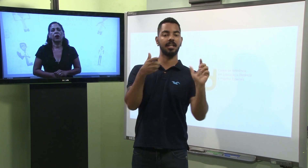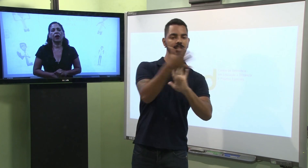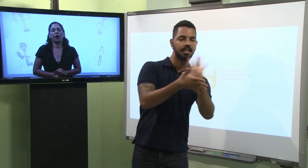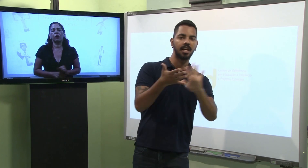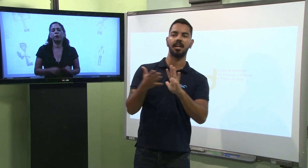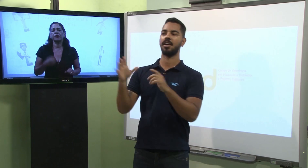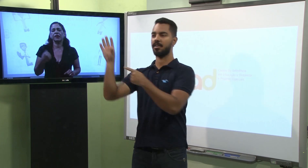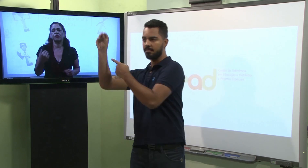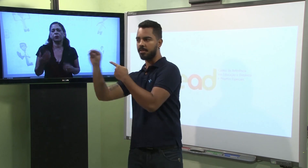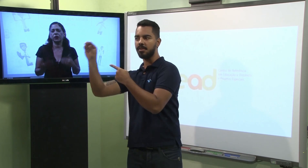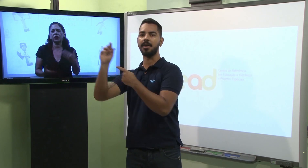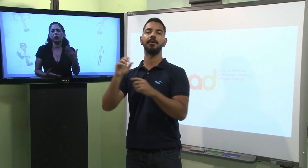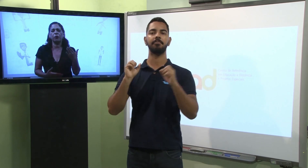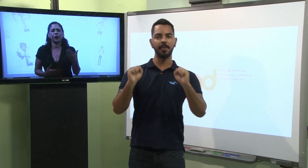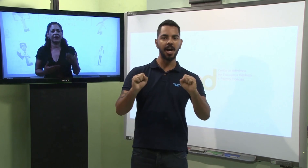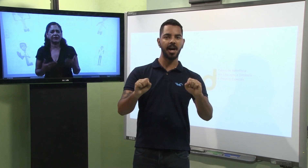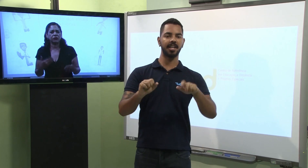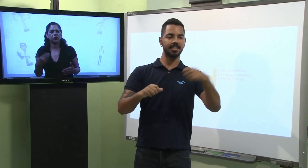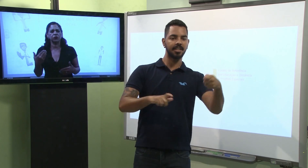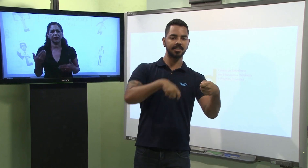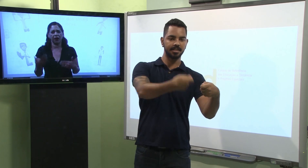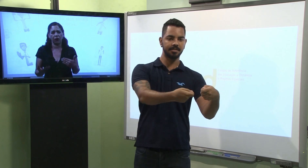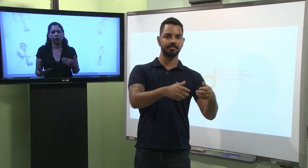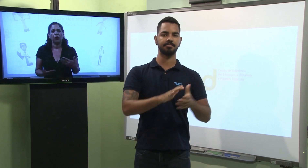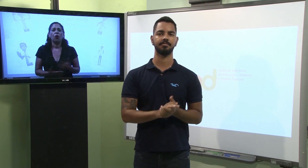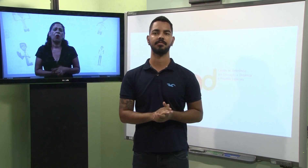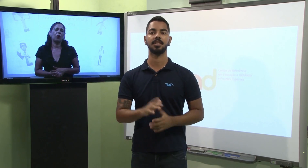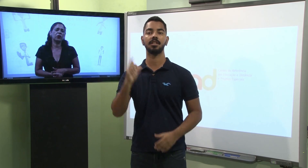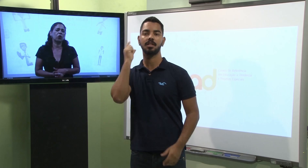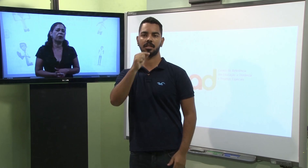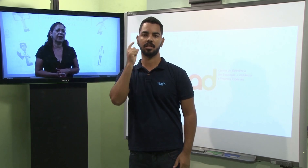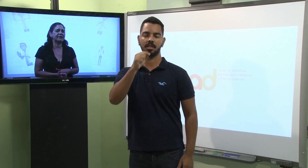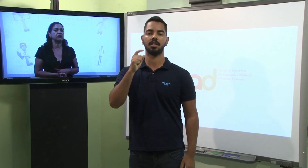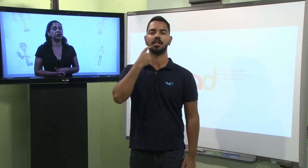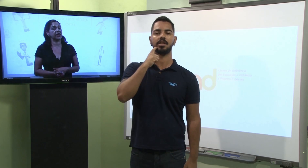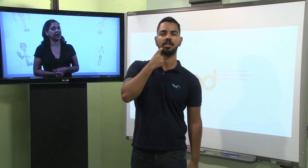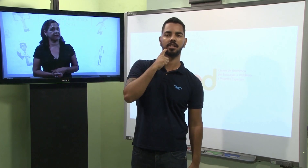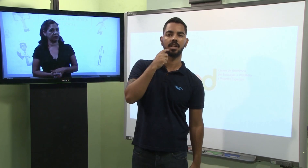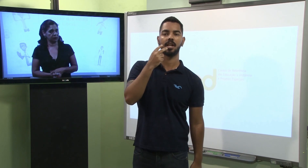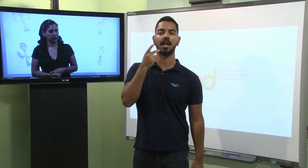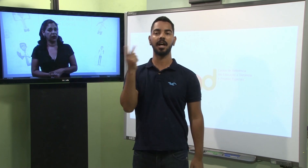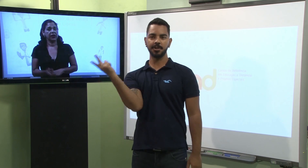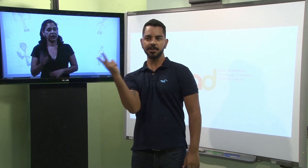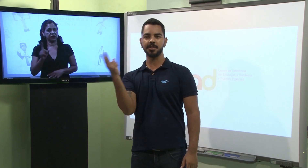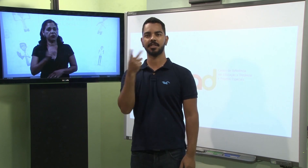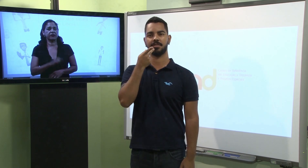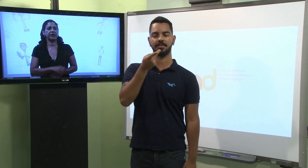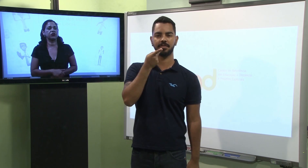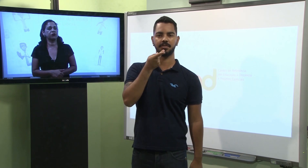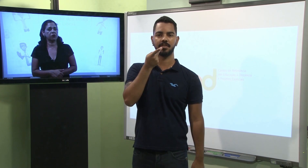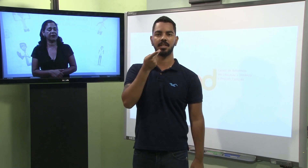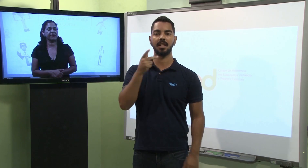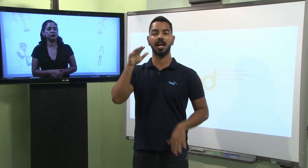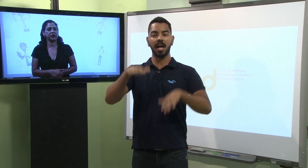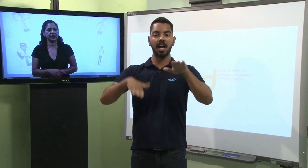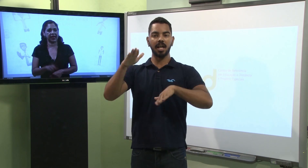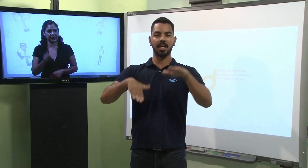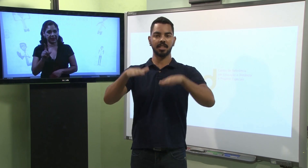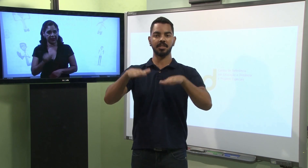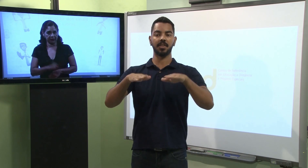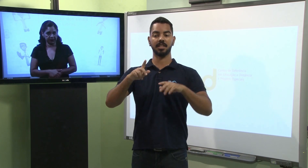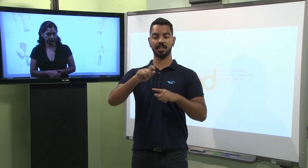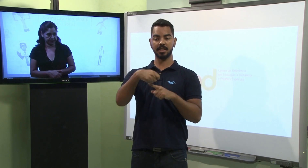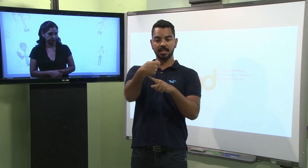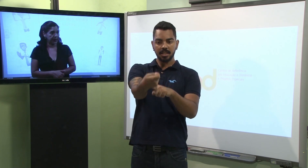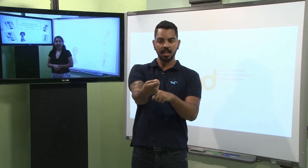ainda o processo por incorporação de numeral ou incorporação de negação, desse processo de formação de